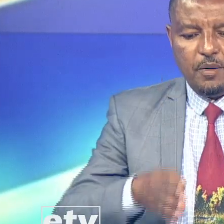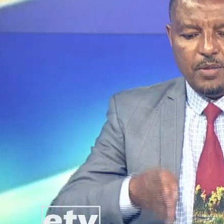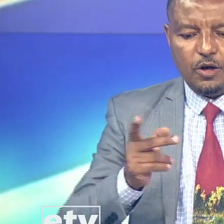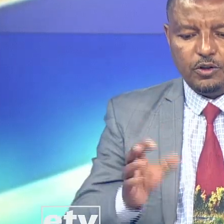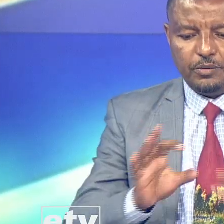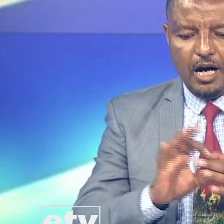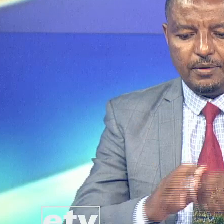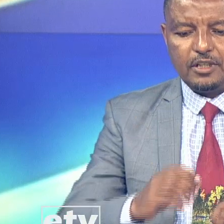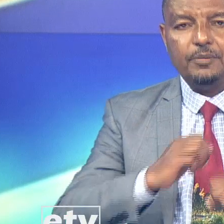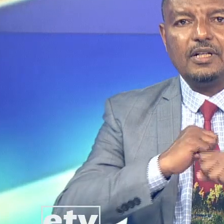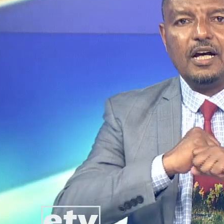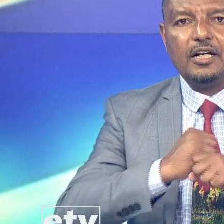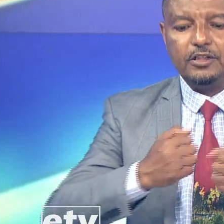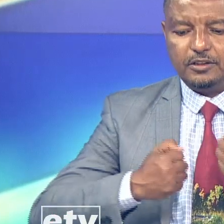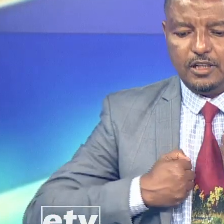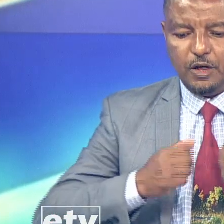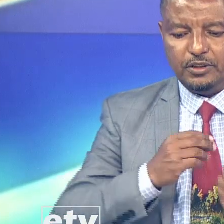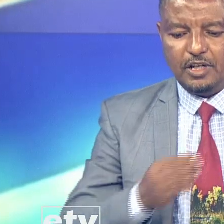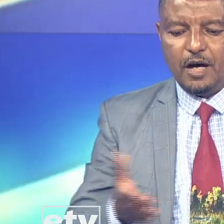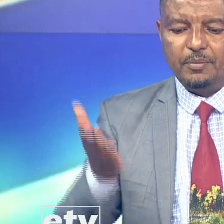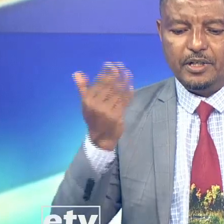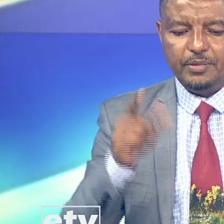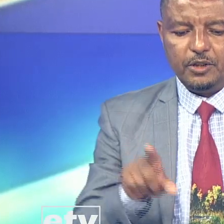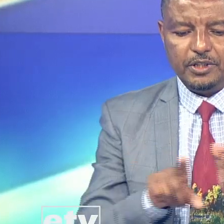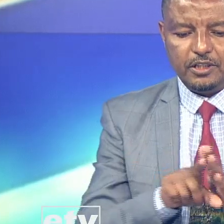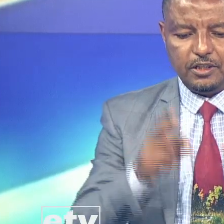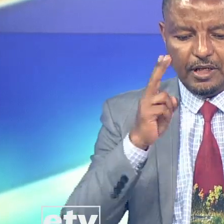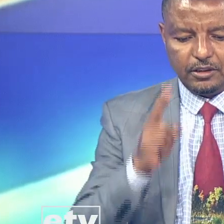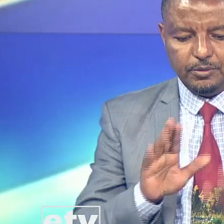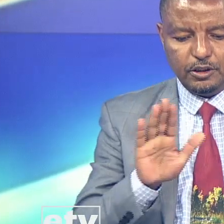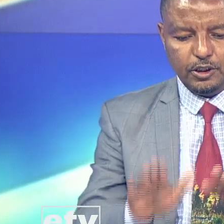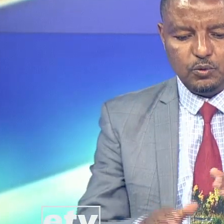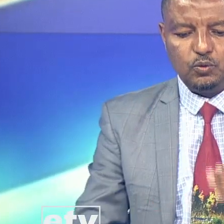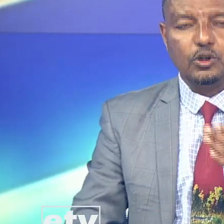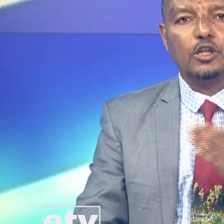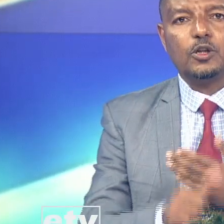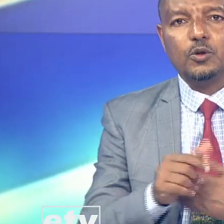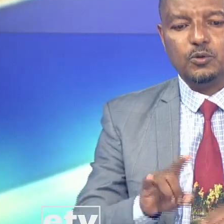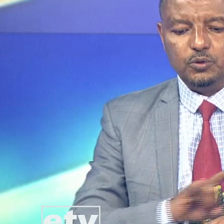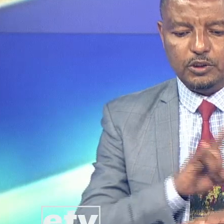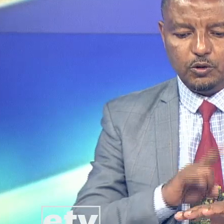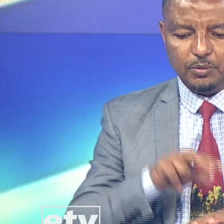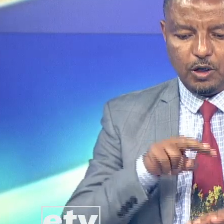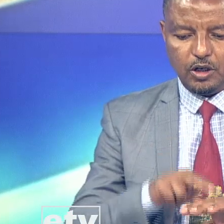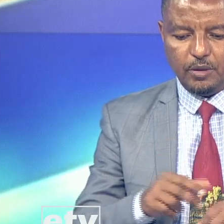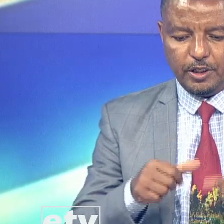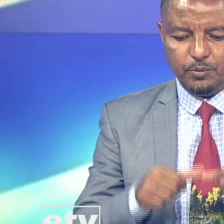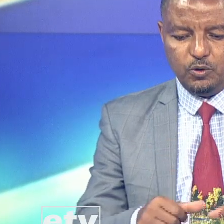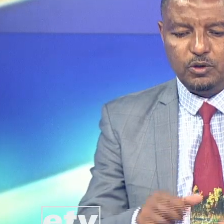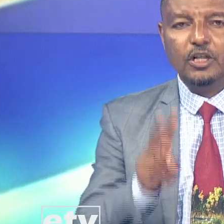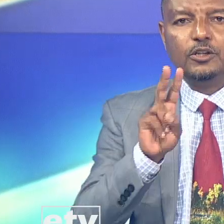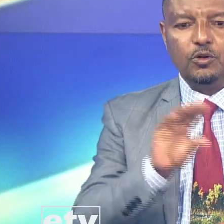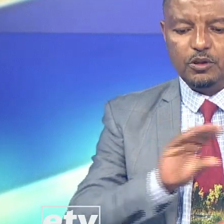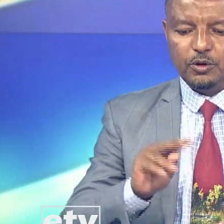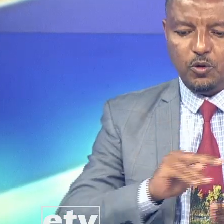የኢትዮጵያ ባንኮች ማህበር ለመከላከያ ሰራዊትና በነበረው የህግ ማስከበር ሂደቱ ለተጎዱ ዜጎች ማቋቋሚያ